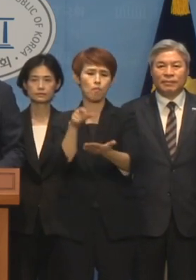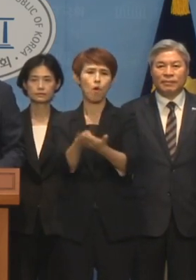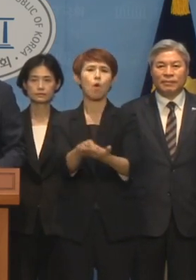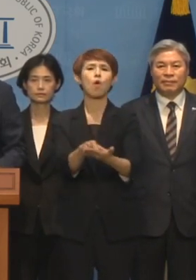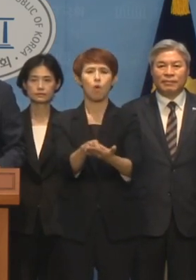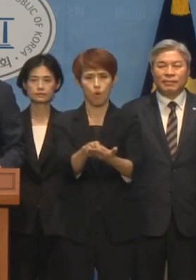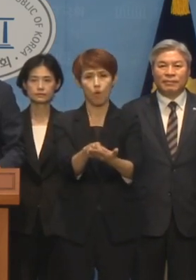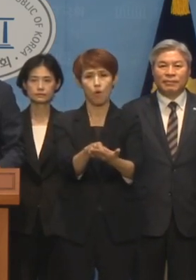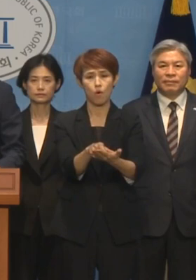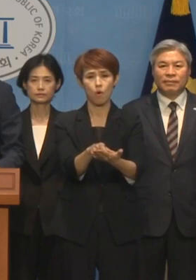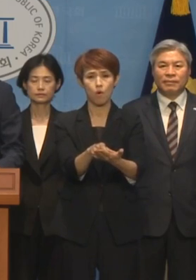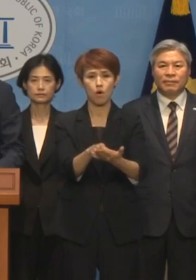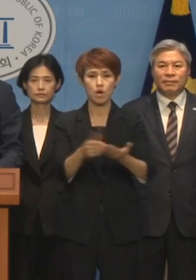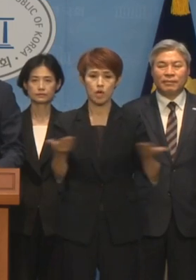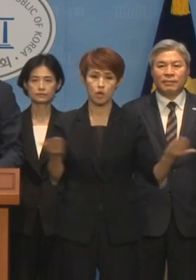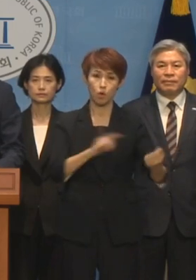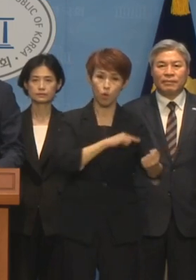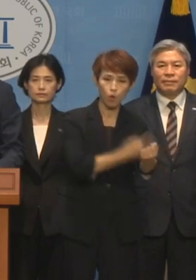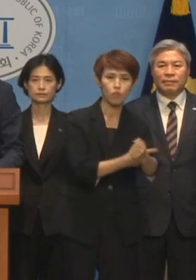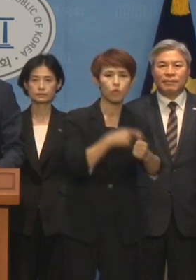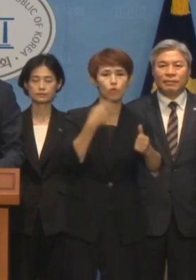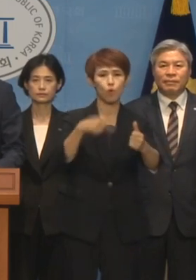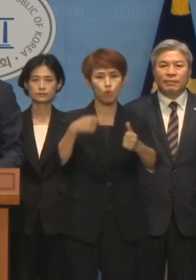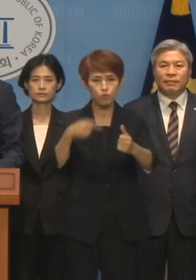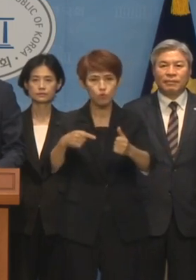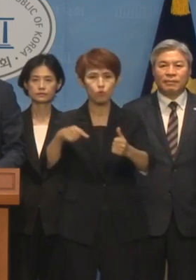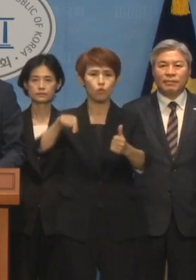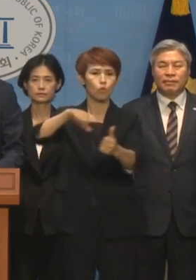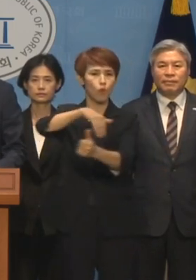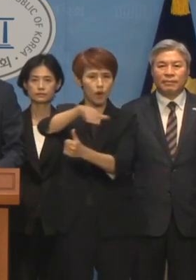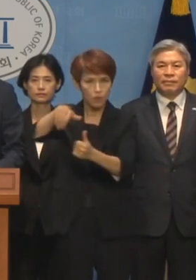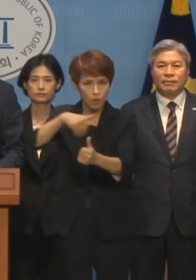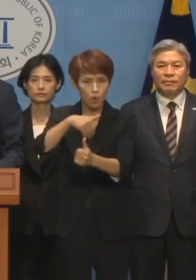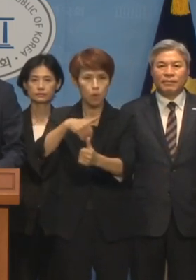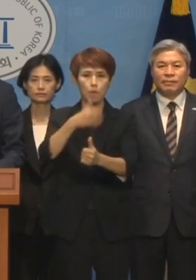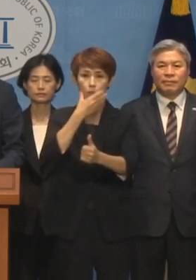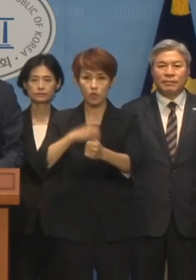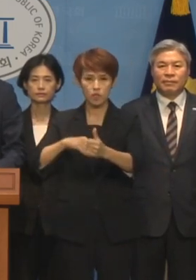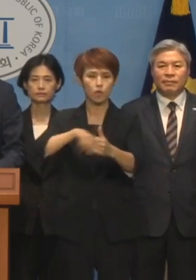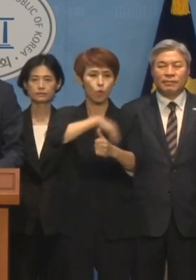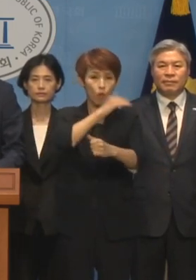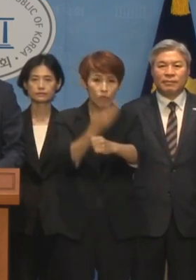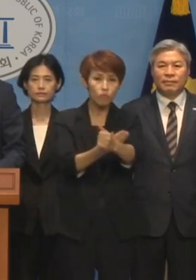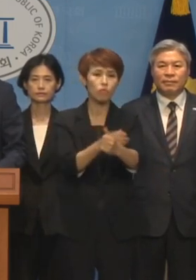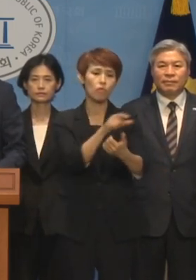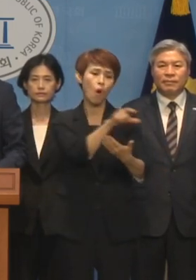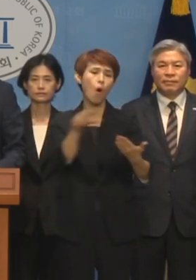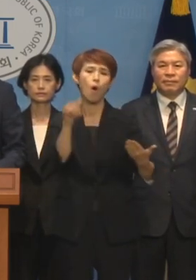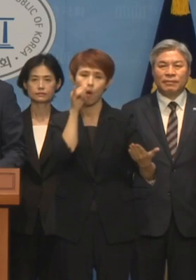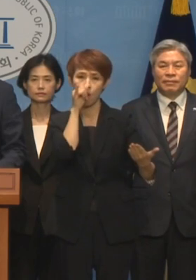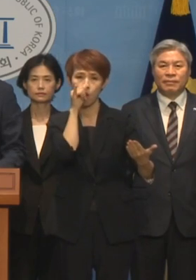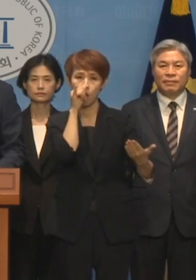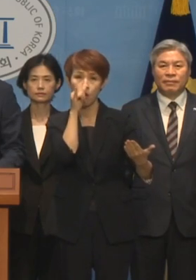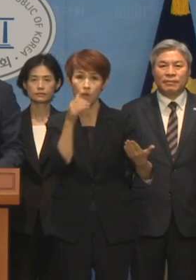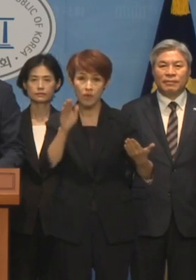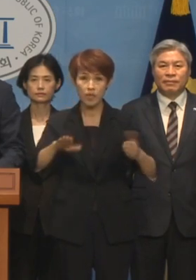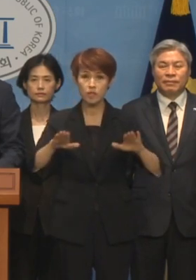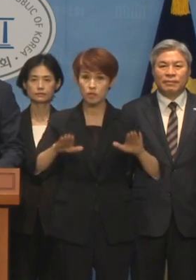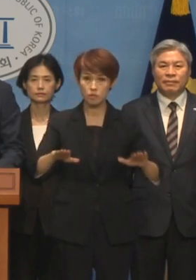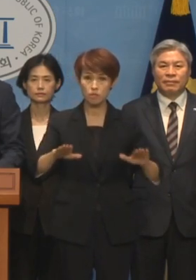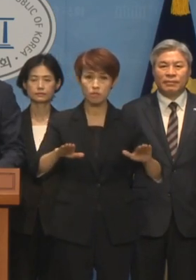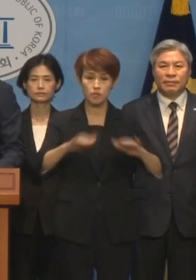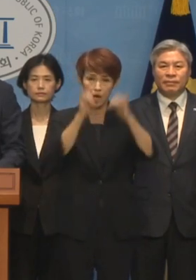있습니다. 근로권, 교육권, 환경권, 복지권 등입니다. 다만 현재의